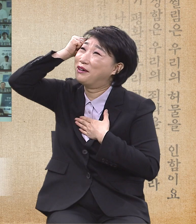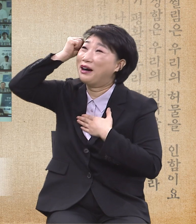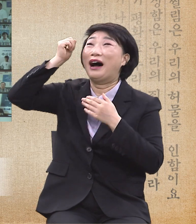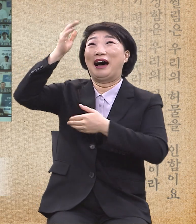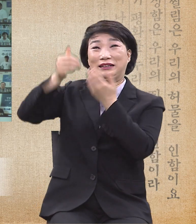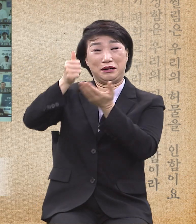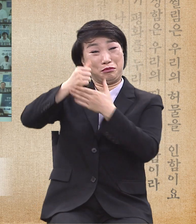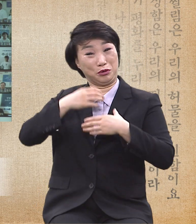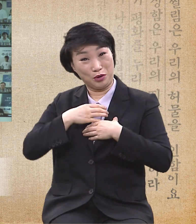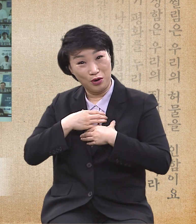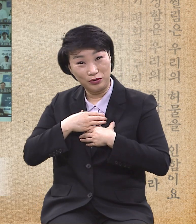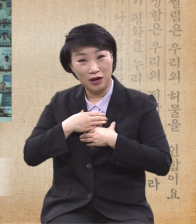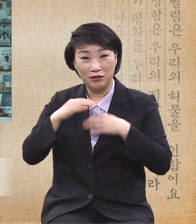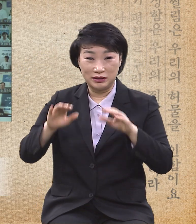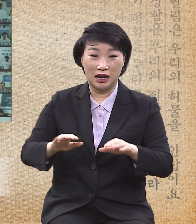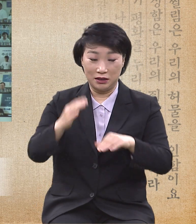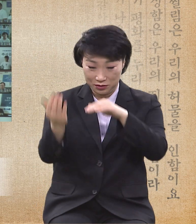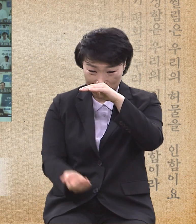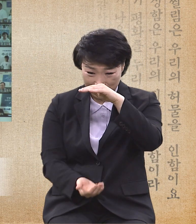하나님을 경외하고